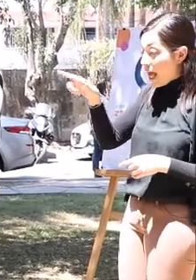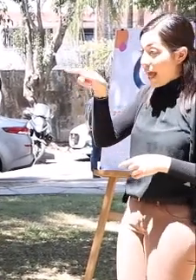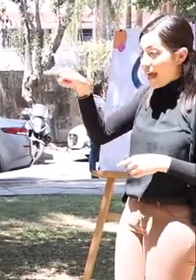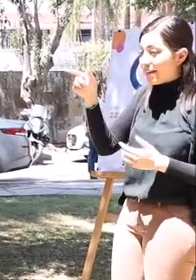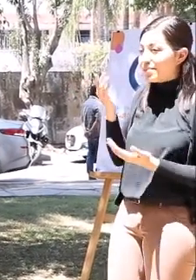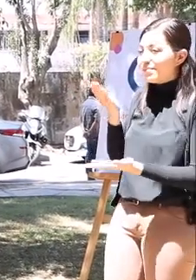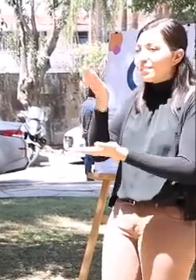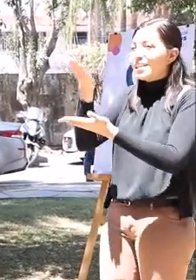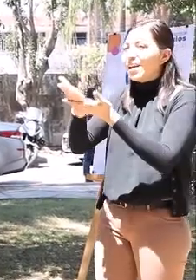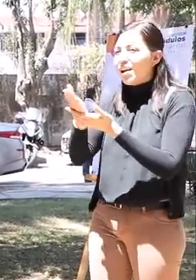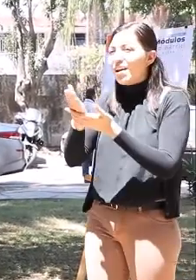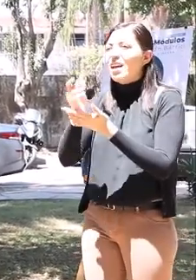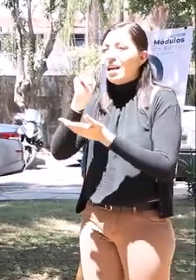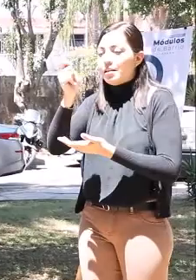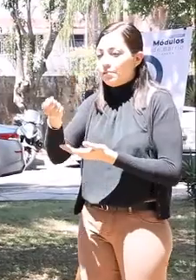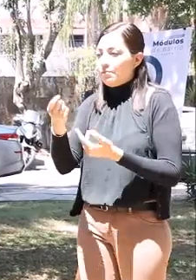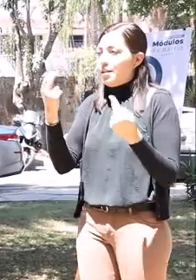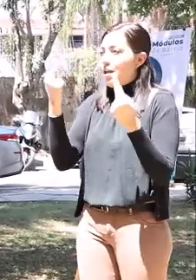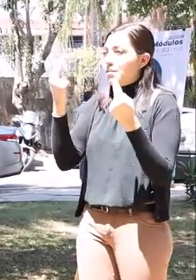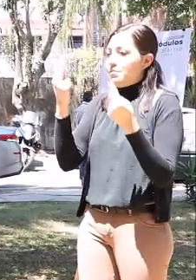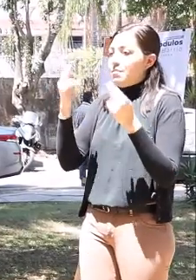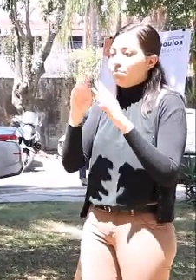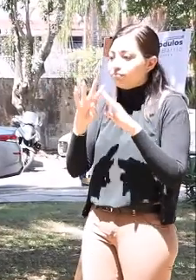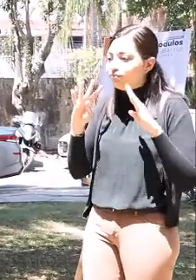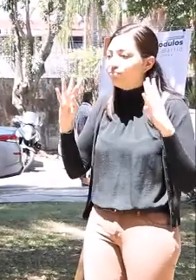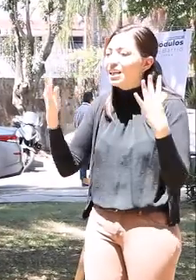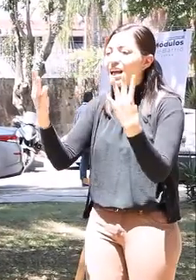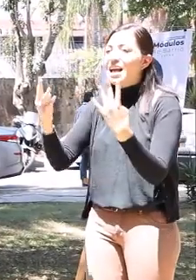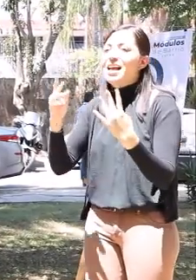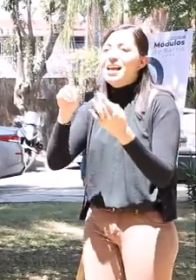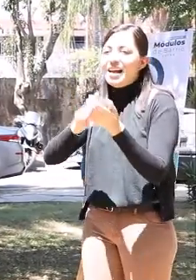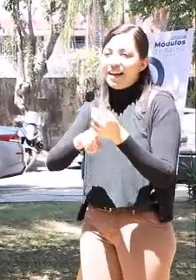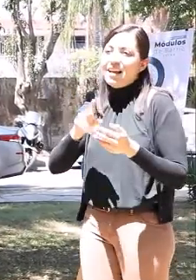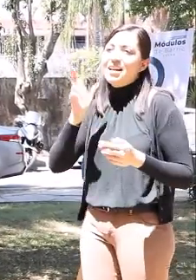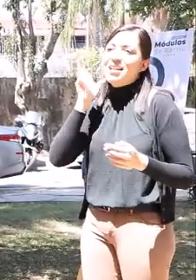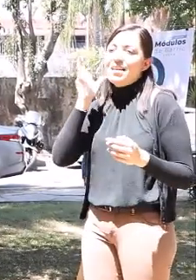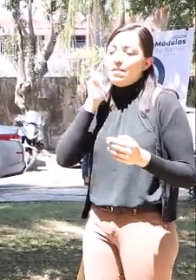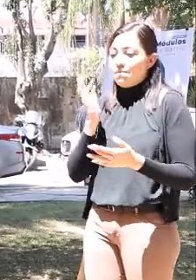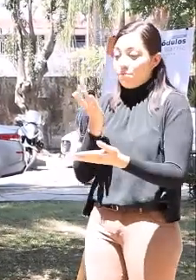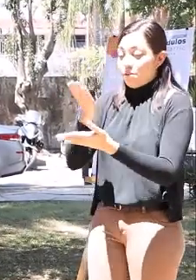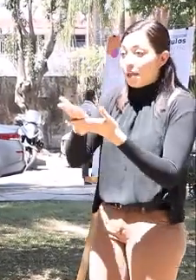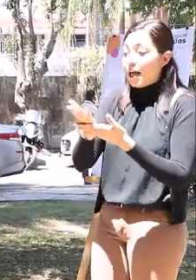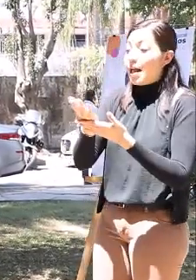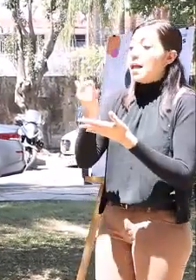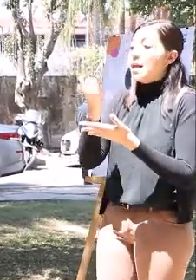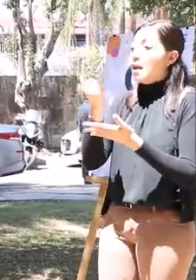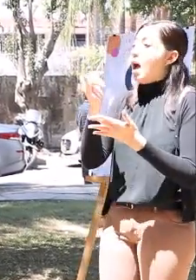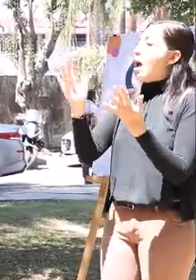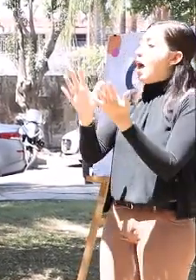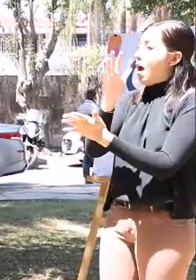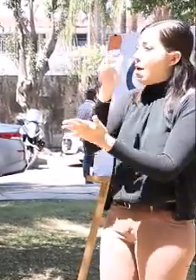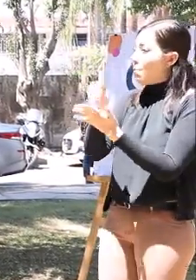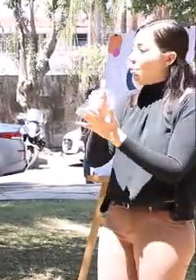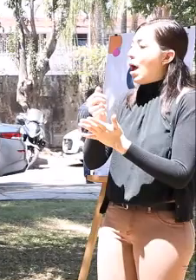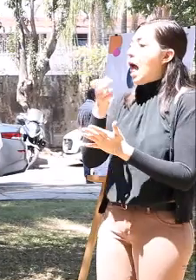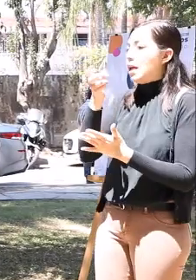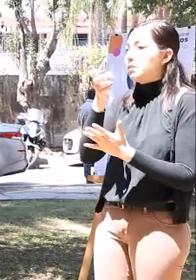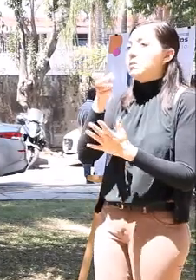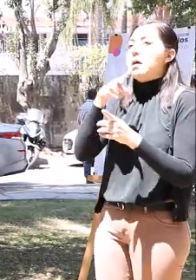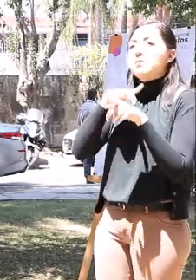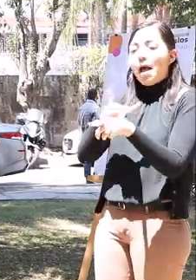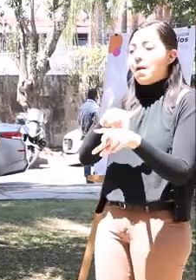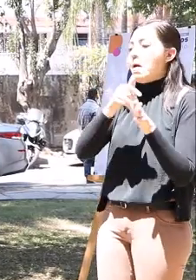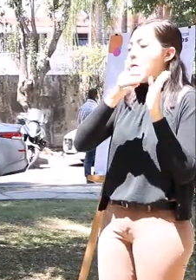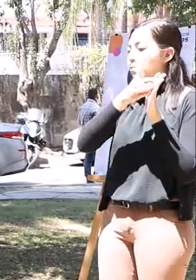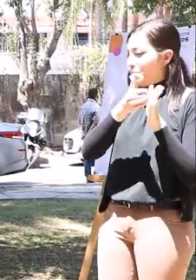presentó este modelo ante el pleno del Cabildo y que se haya aprobado, y ha venido respaldando